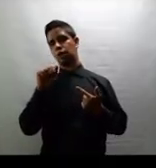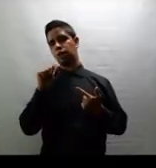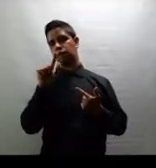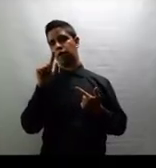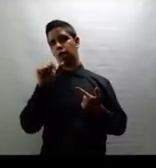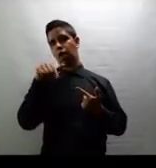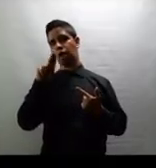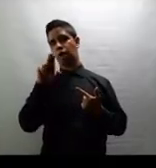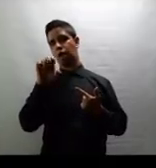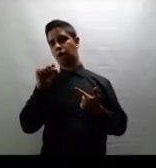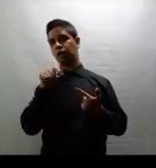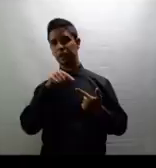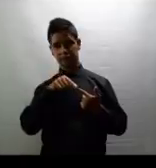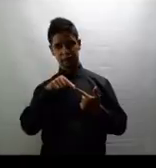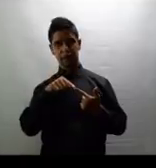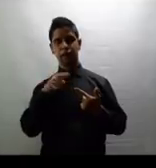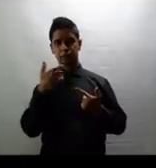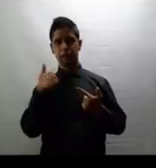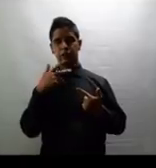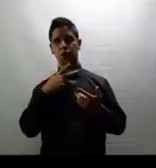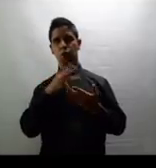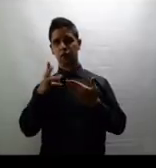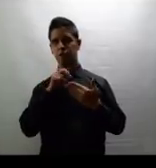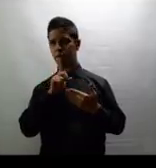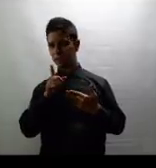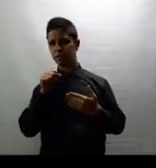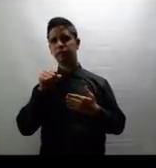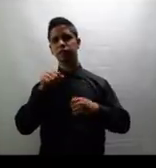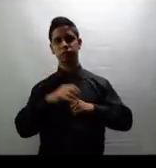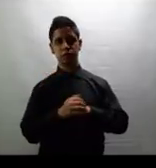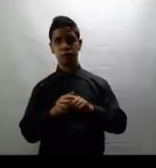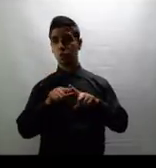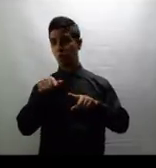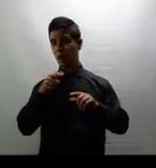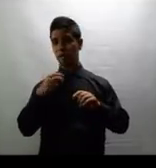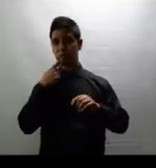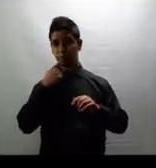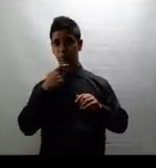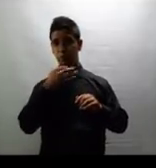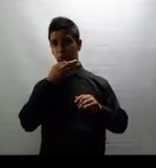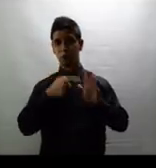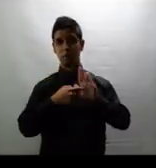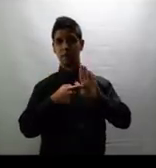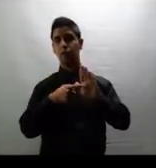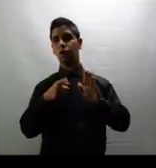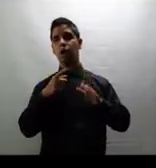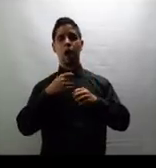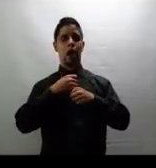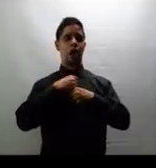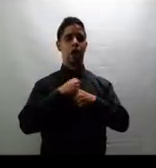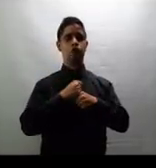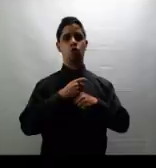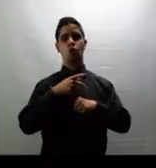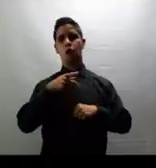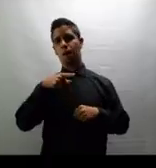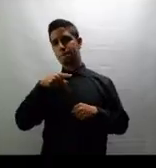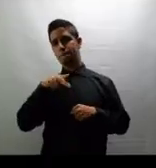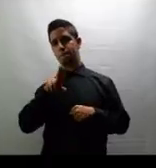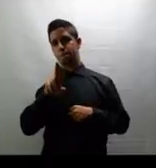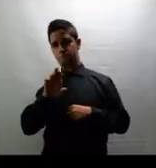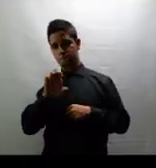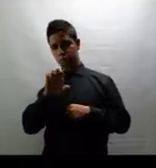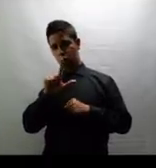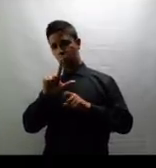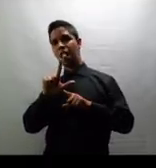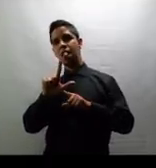el que viene pues está presentando este hecho en puerto rico que